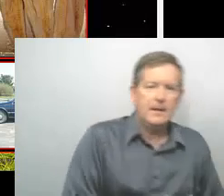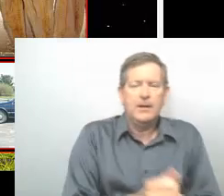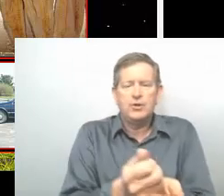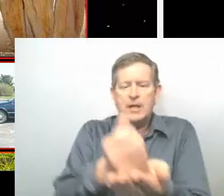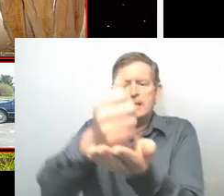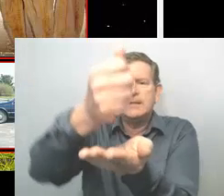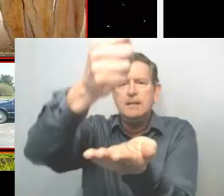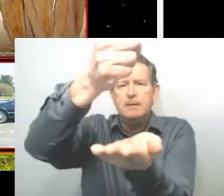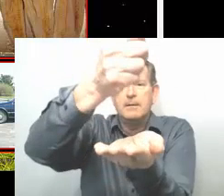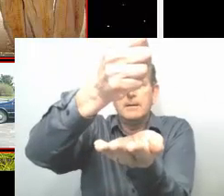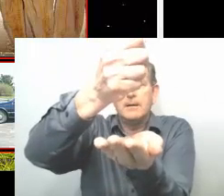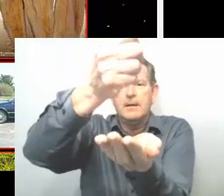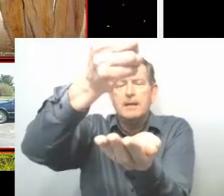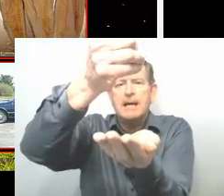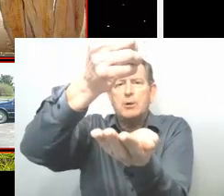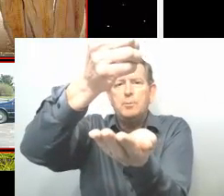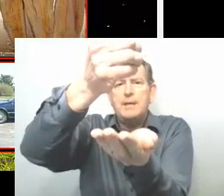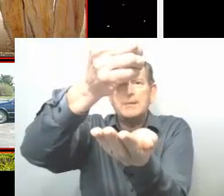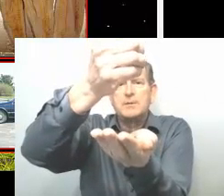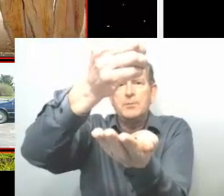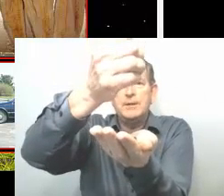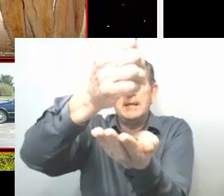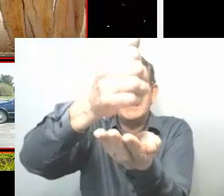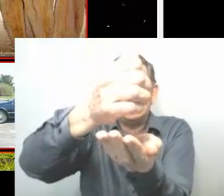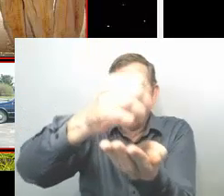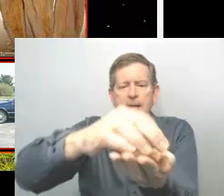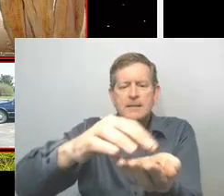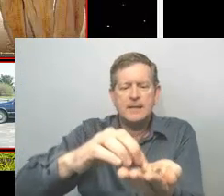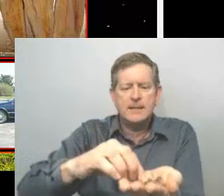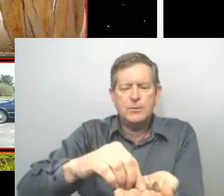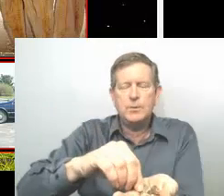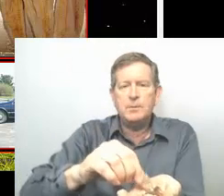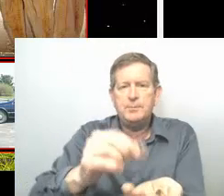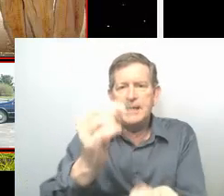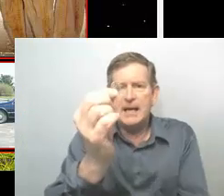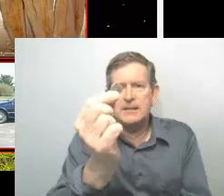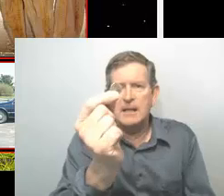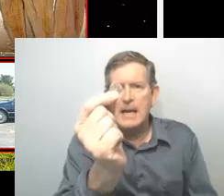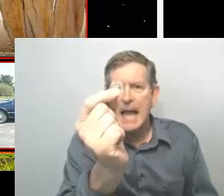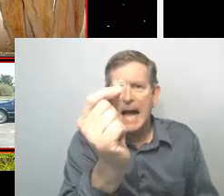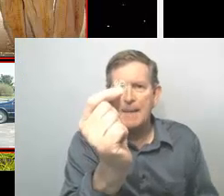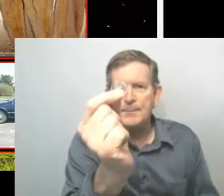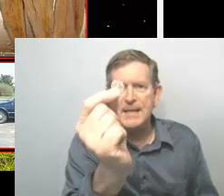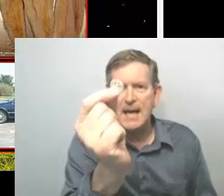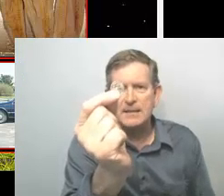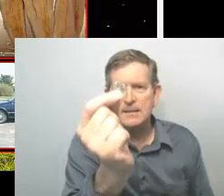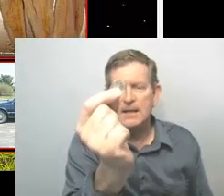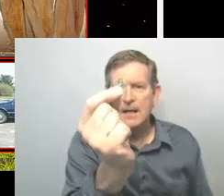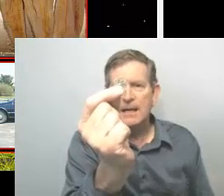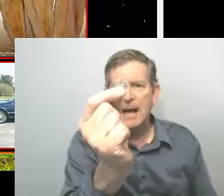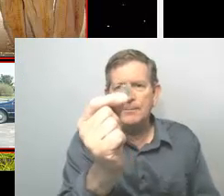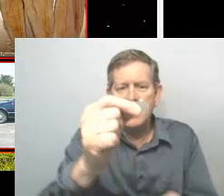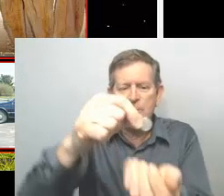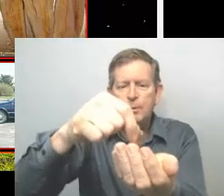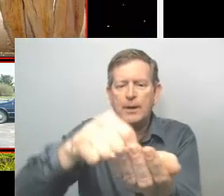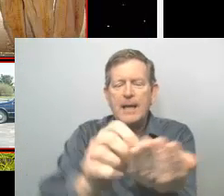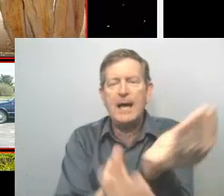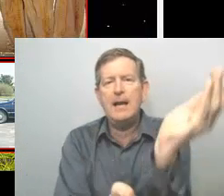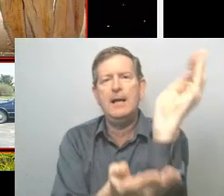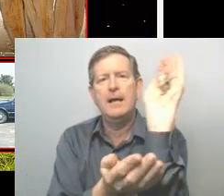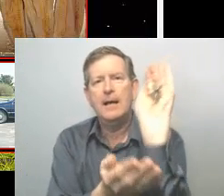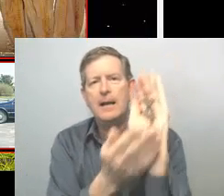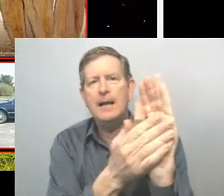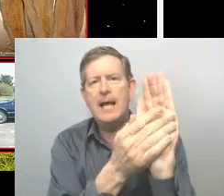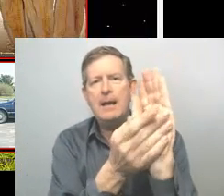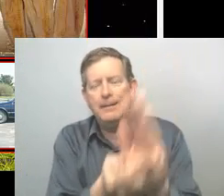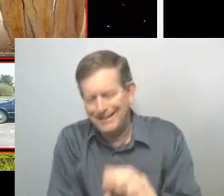Voilà. J'ai ici quelques pièces de monnaie. Hein. Ça, c'est une pièce. La pièce. La pièce